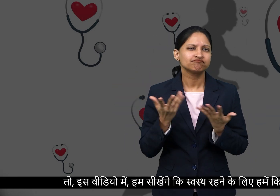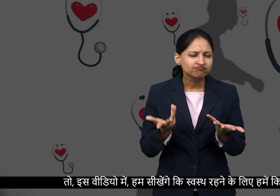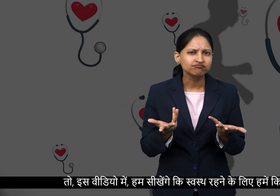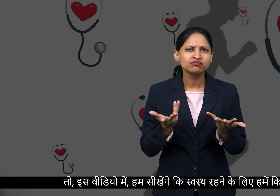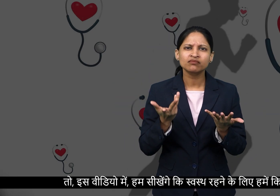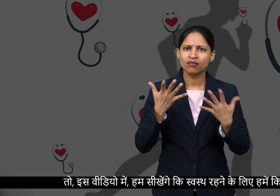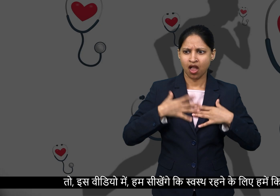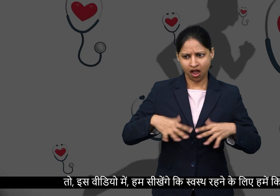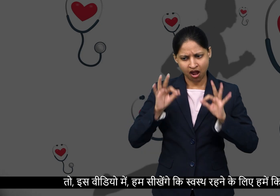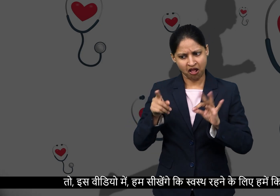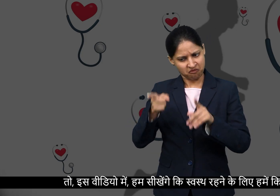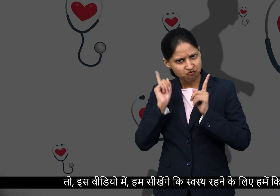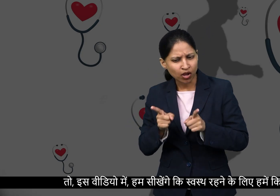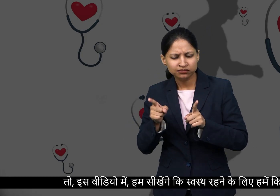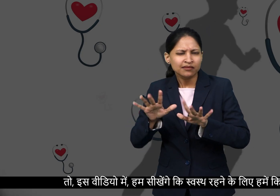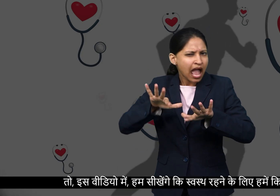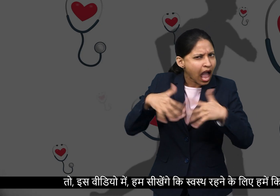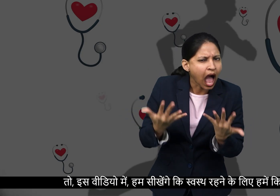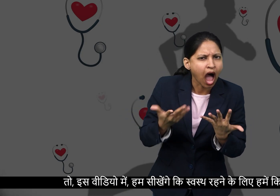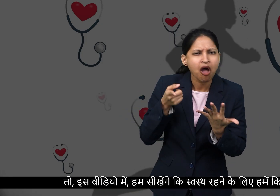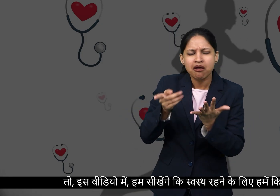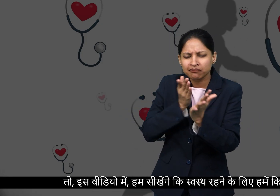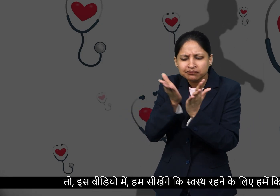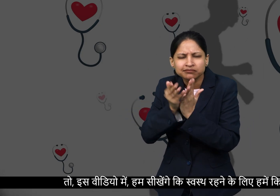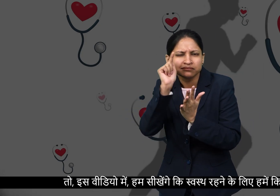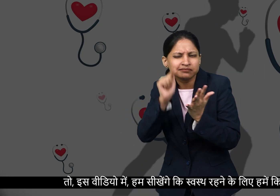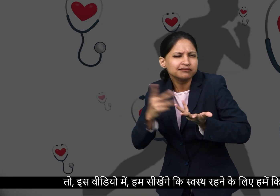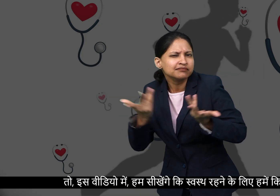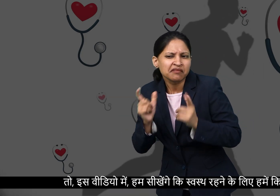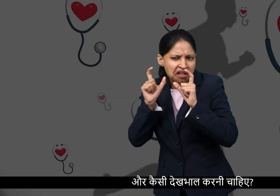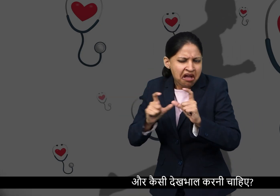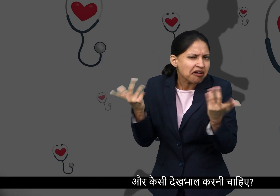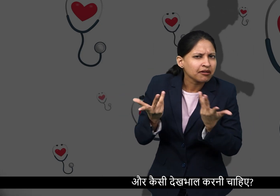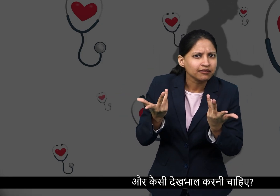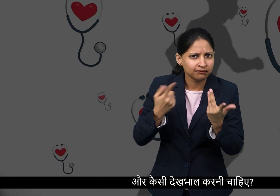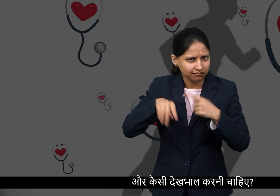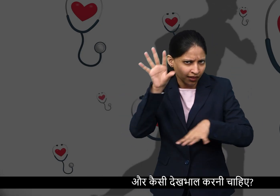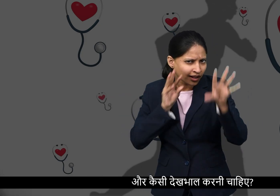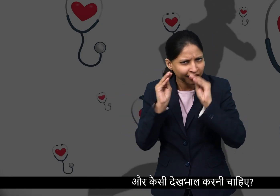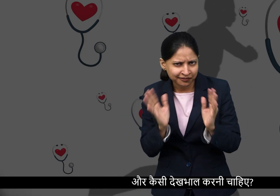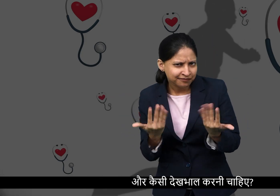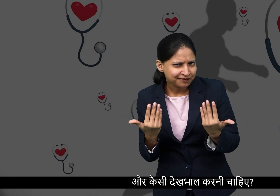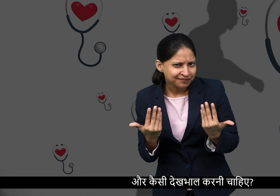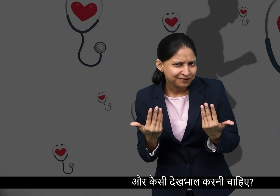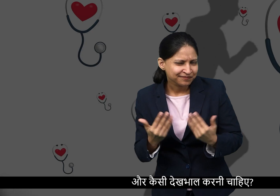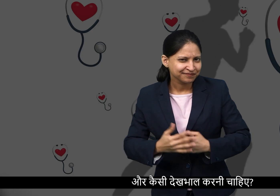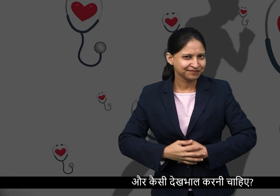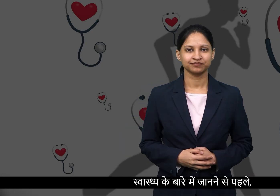तो इस वीडियो में हम सीखेंगे कि स्वस्थ रहने के लिए हमें किस तरह की और कैसी देखभाल करनी